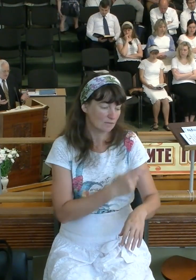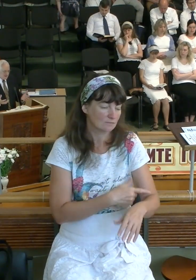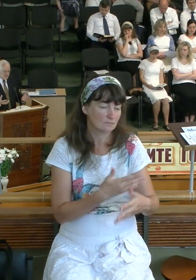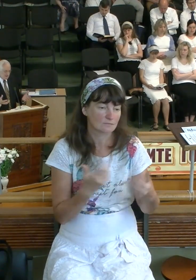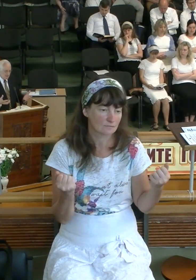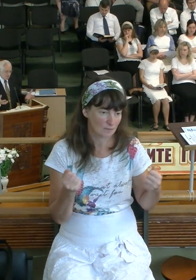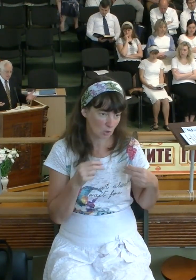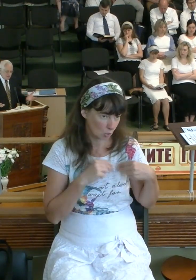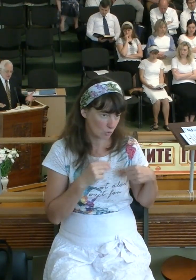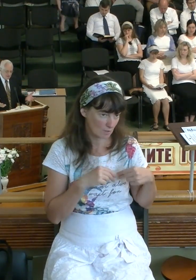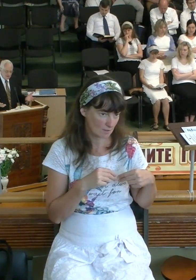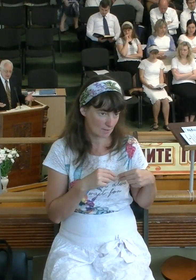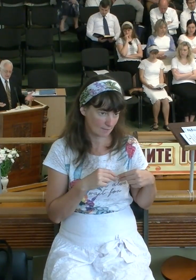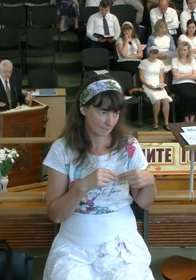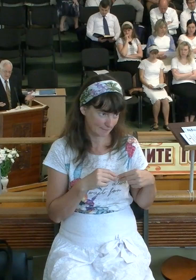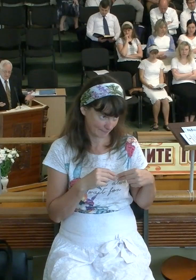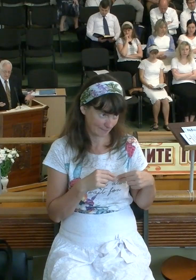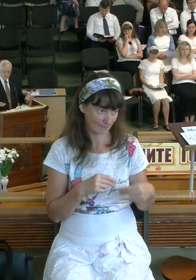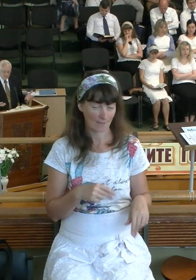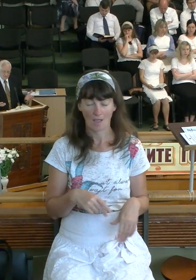работать. Бессильный работник,